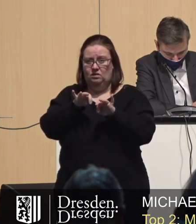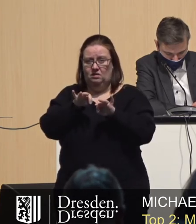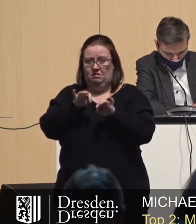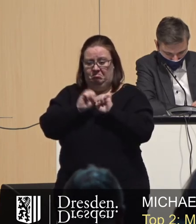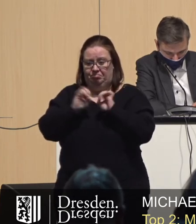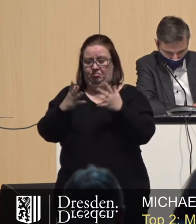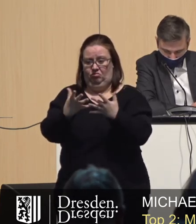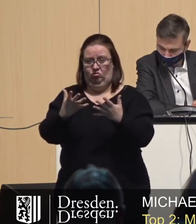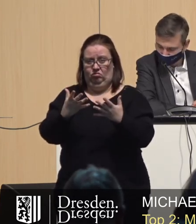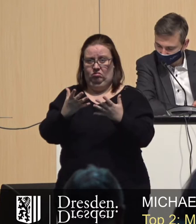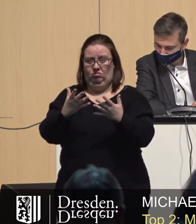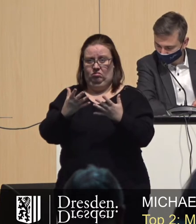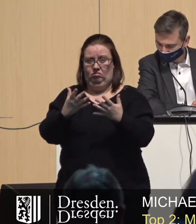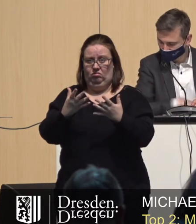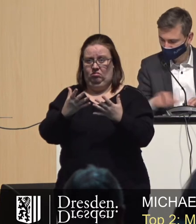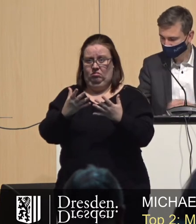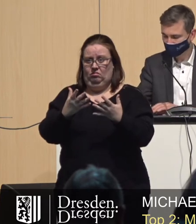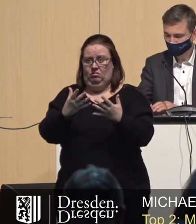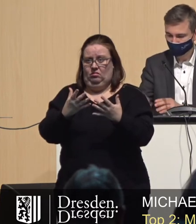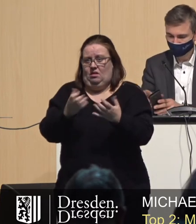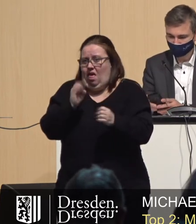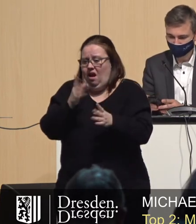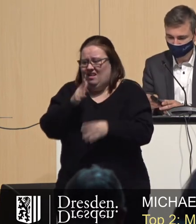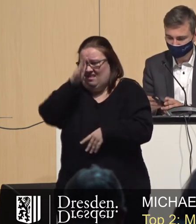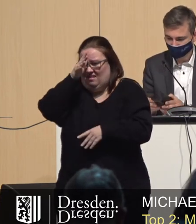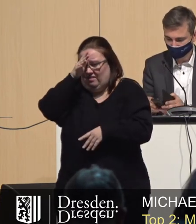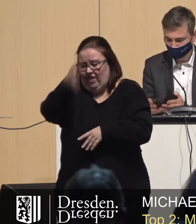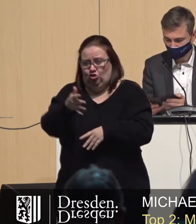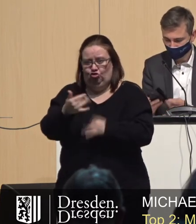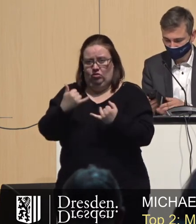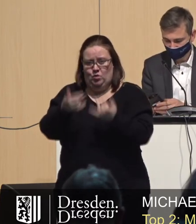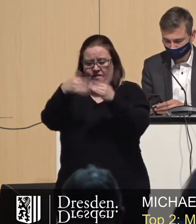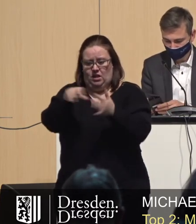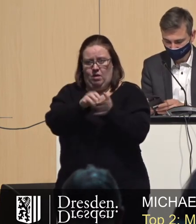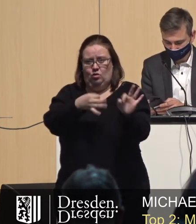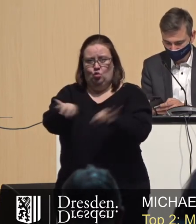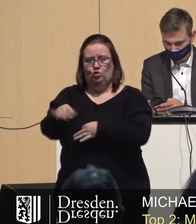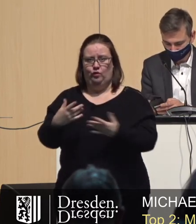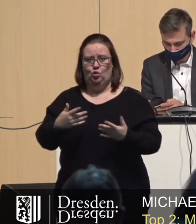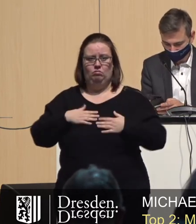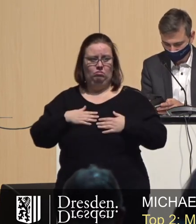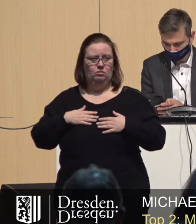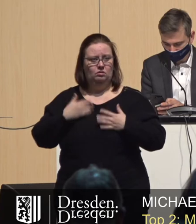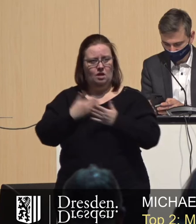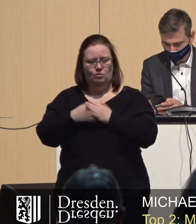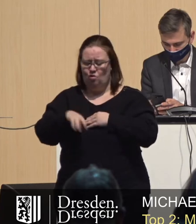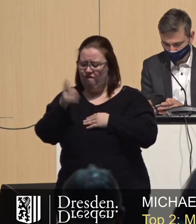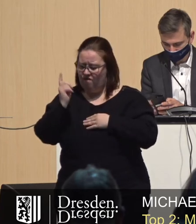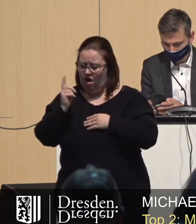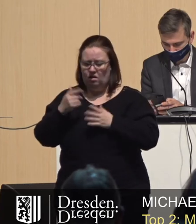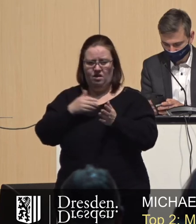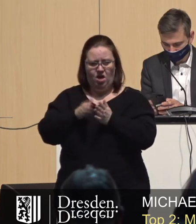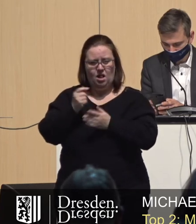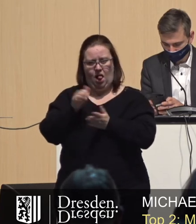Infektionsgeschehen in Dresden haben werden, bei dem es unverantwortlich sein wird, das hier stattfinden zu lassen. Ich kann nur davor warnen,